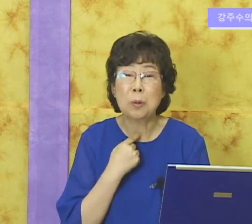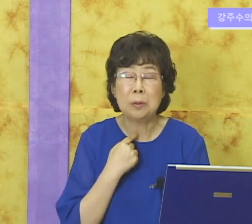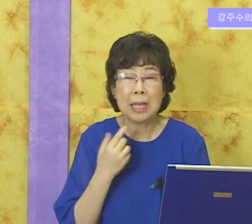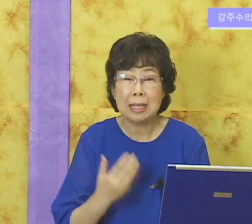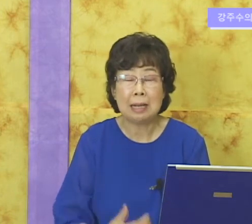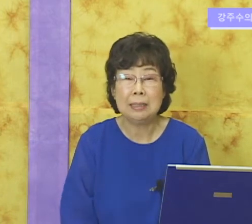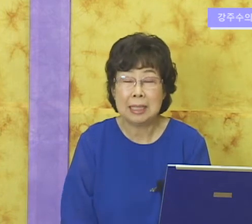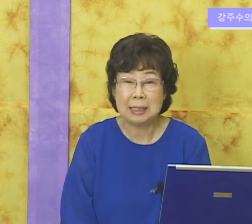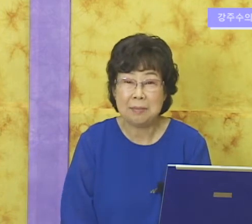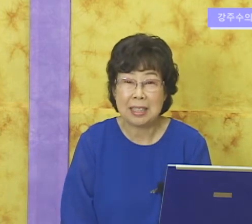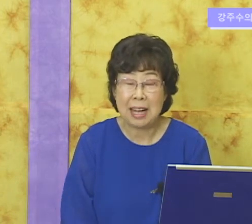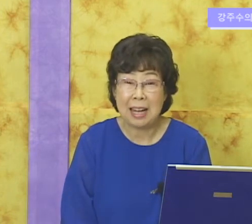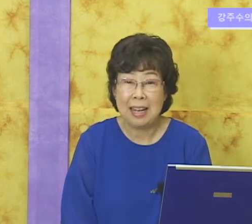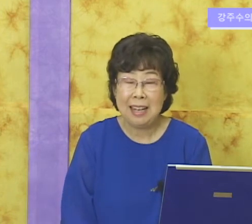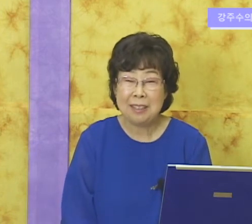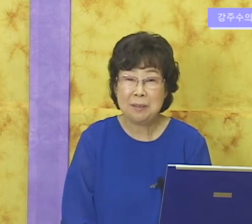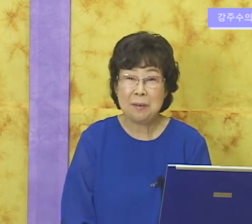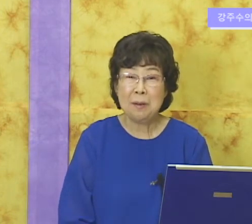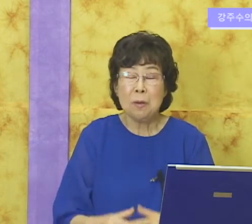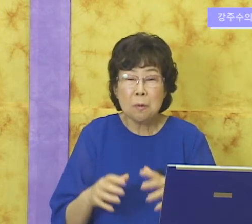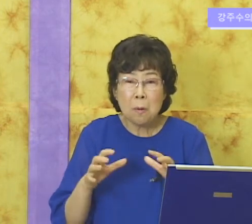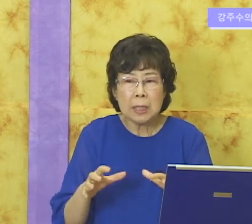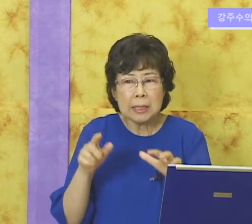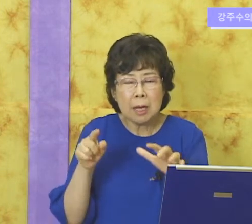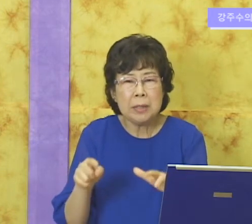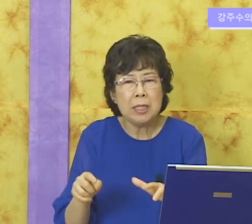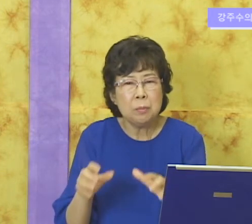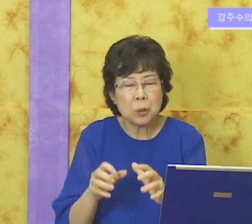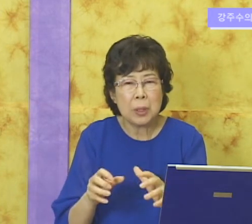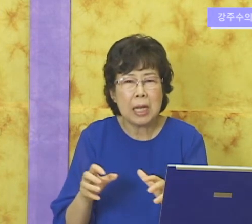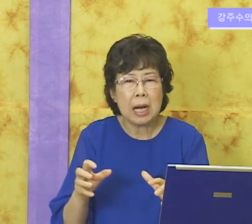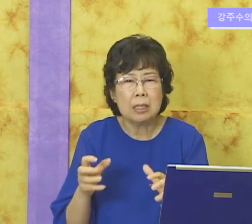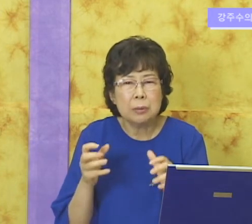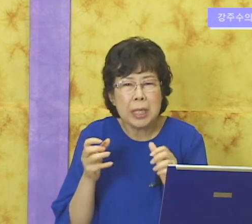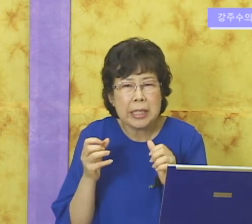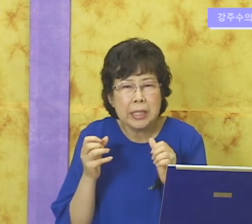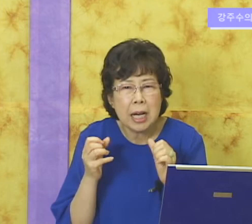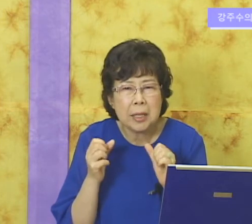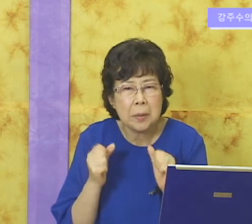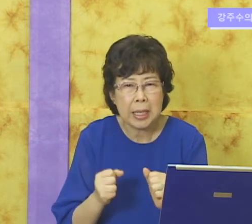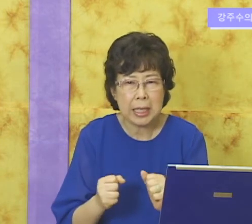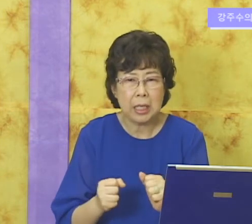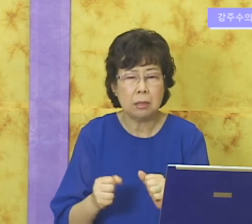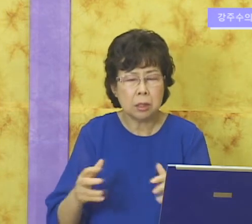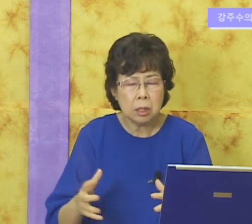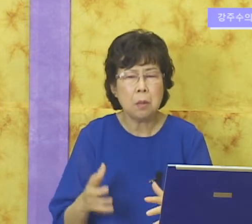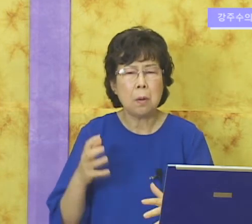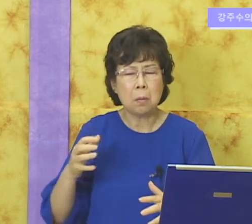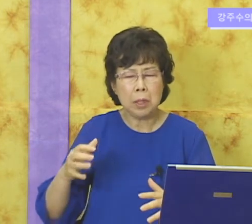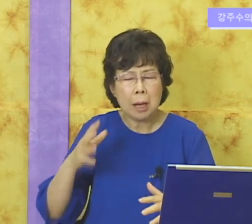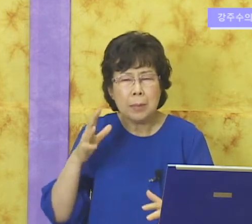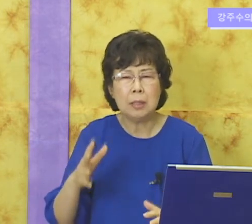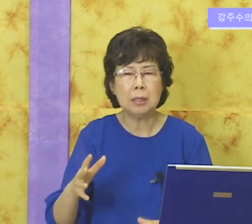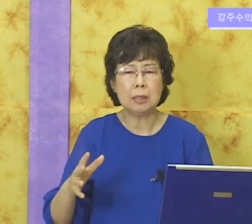목소리도 다 다르지 않습니까? 그리고 꼭 이 사람은 이런 목소리다라는 거 우리가 기억하려고 한 게 아니라 저절로 우리가 한 번 들은